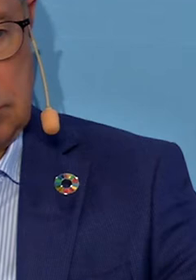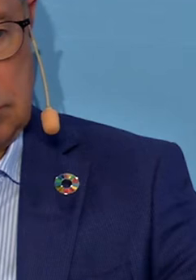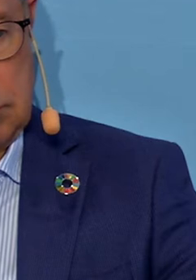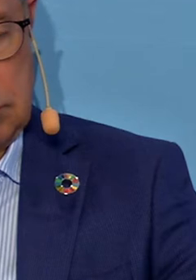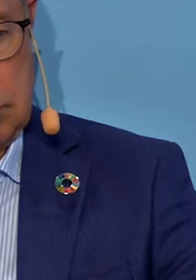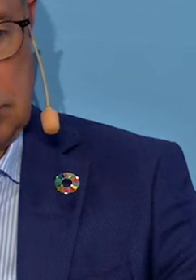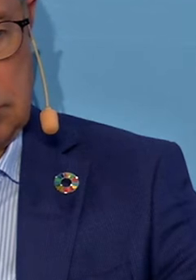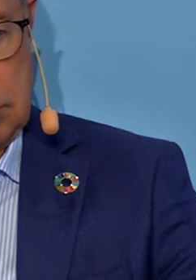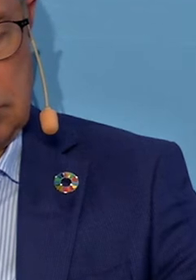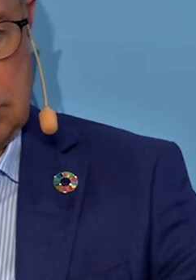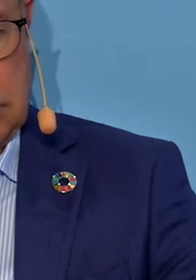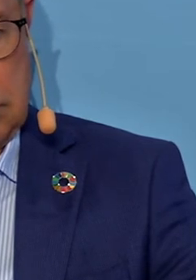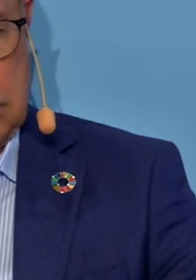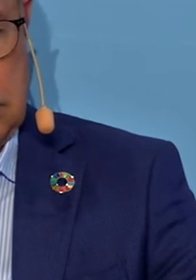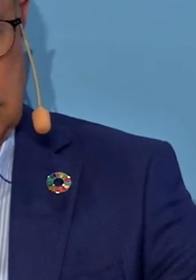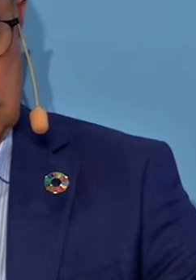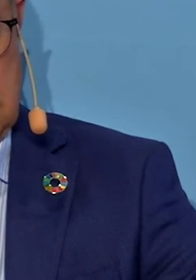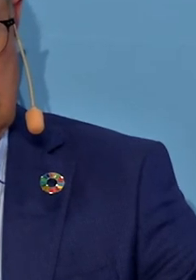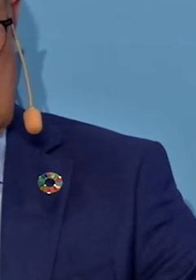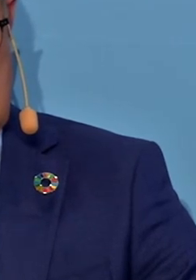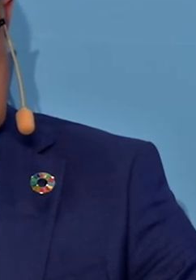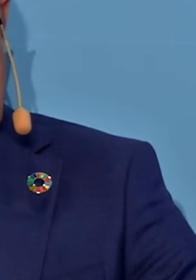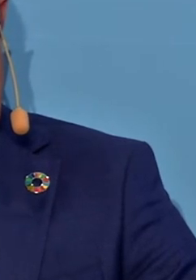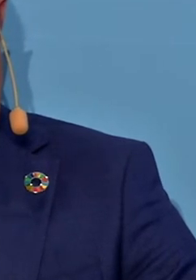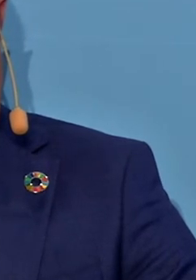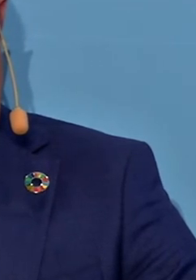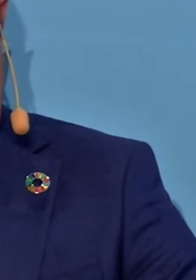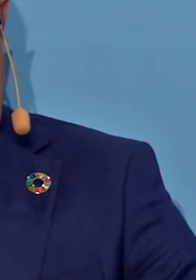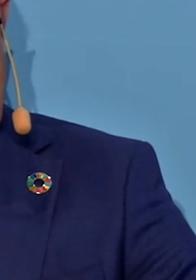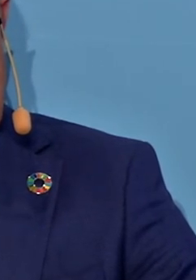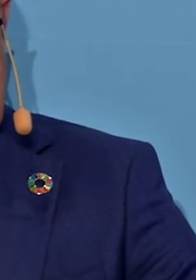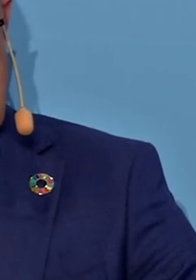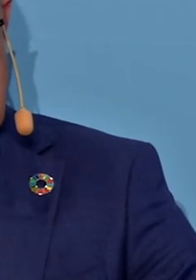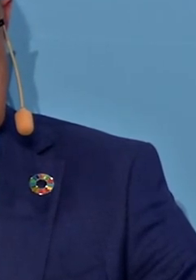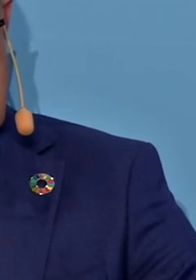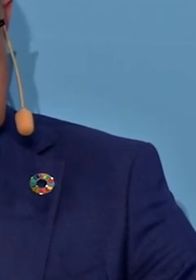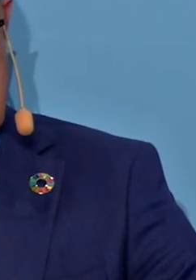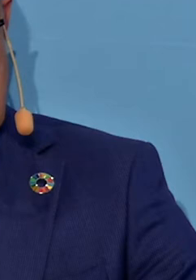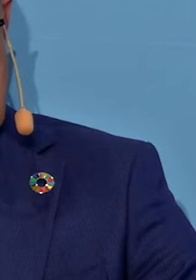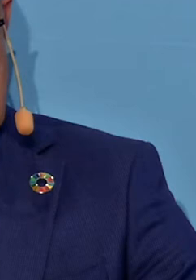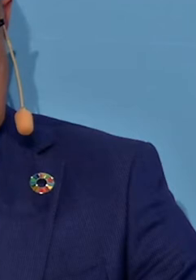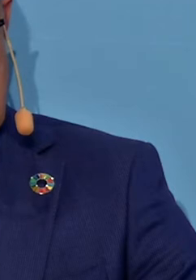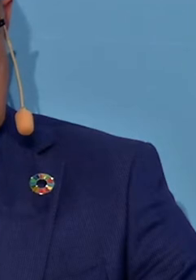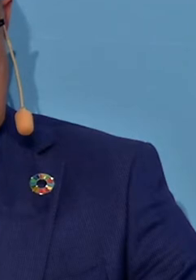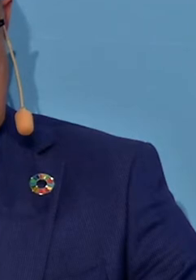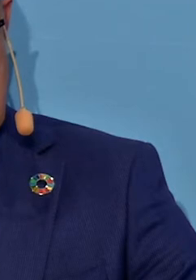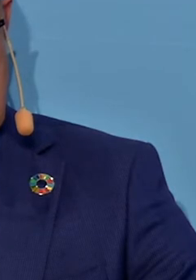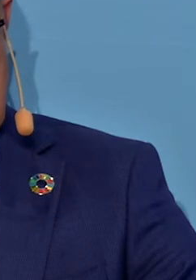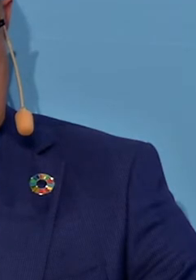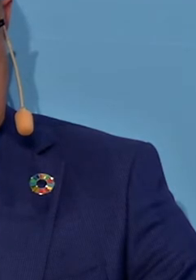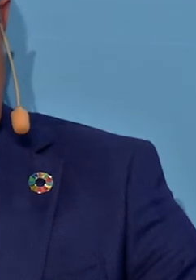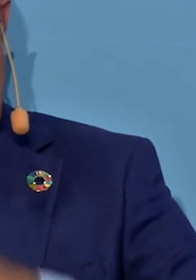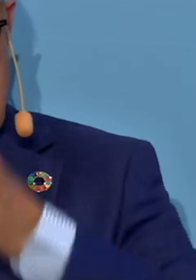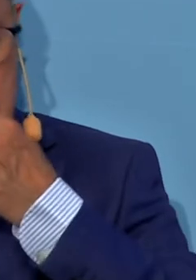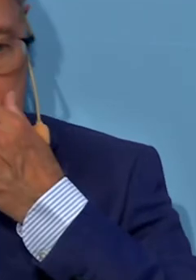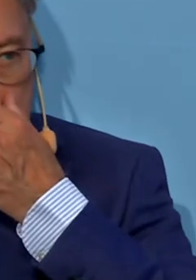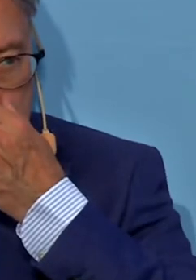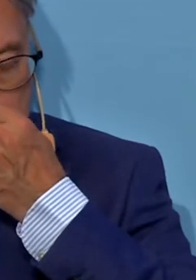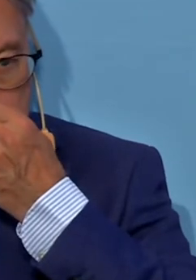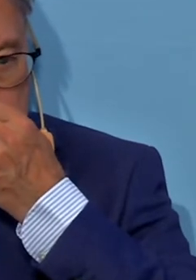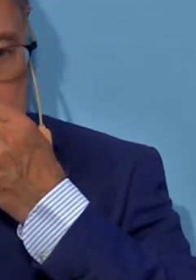pengar och har sina egna infrastrukturprojekt. När det börjar bli större infrastrukturprojekt så vänder de